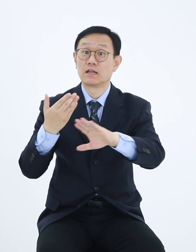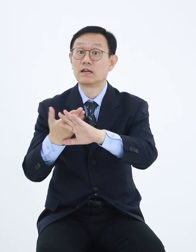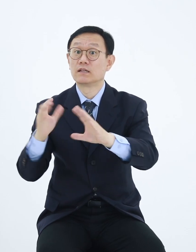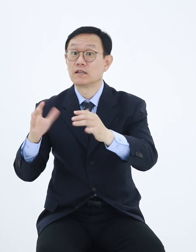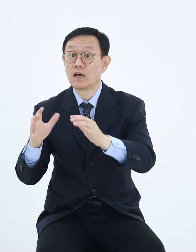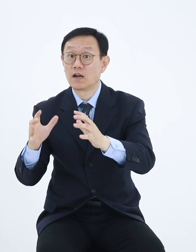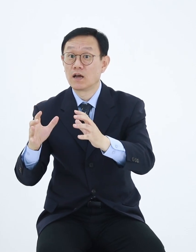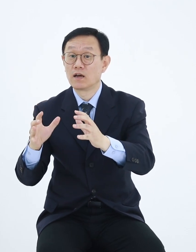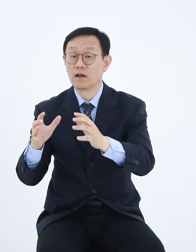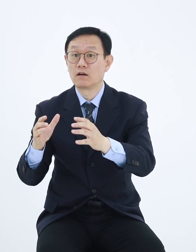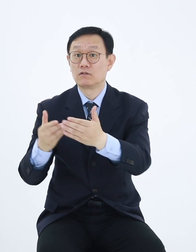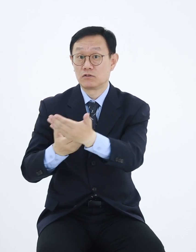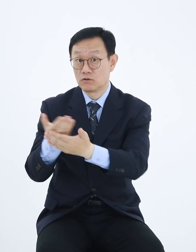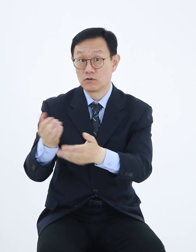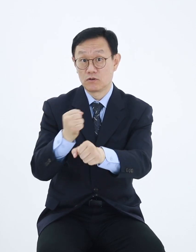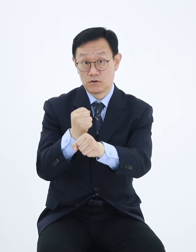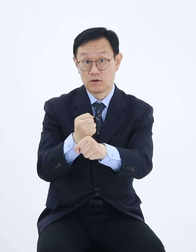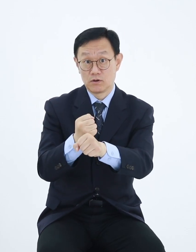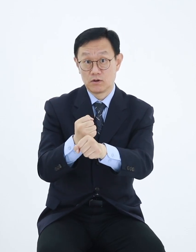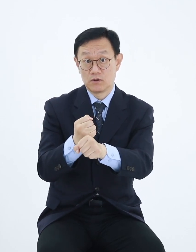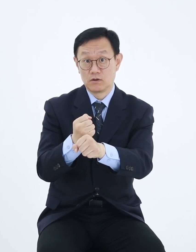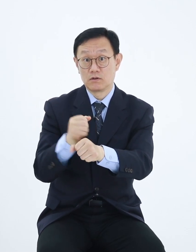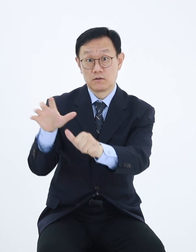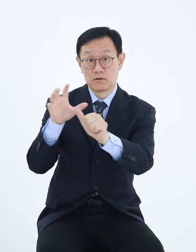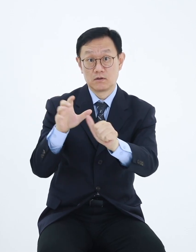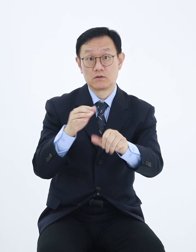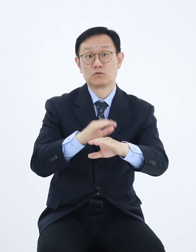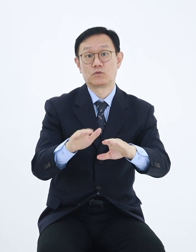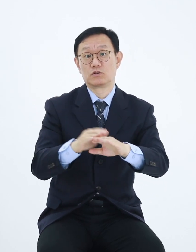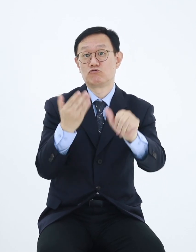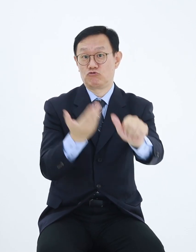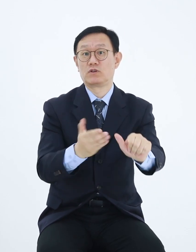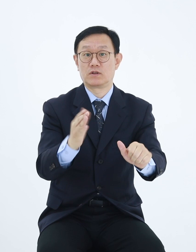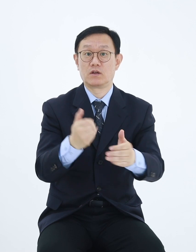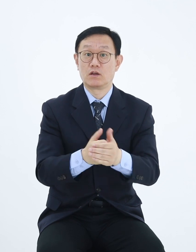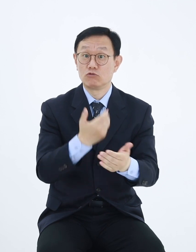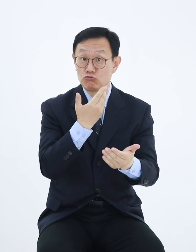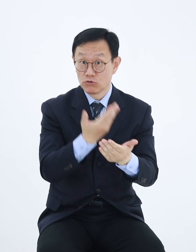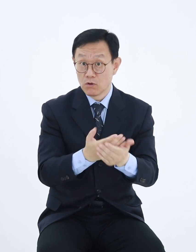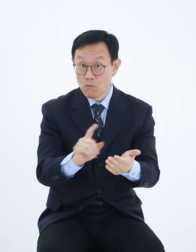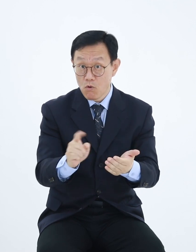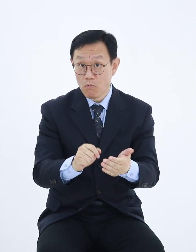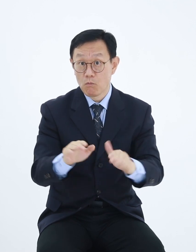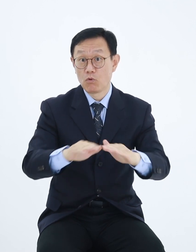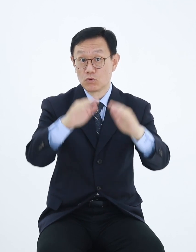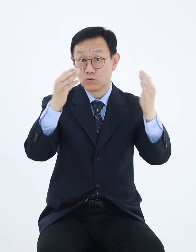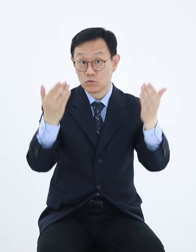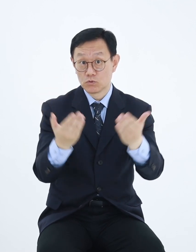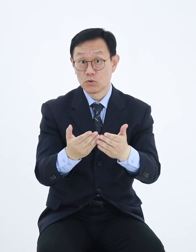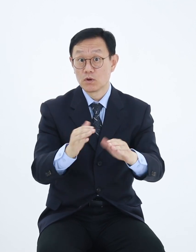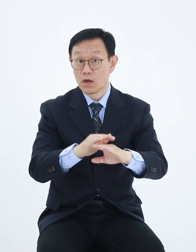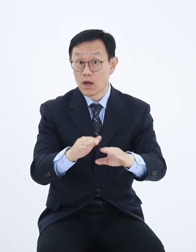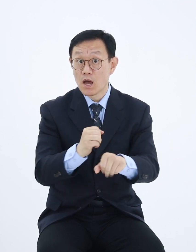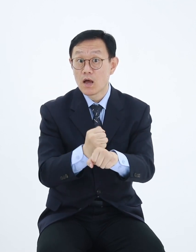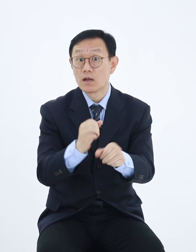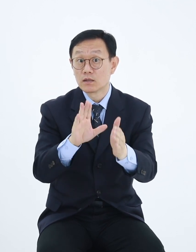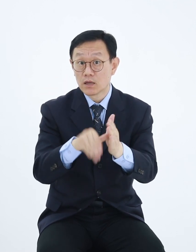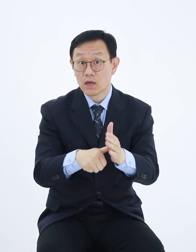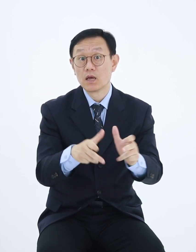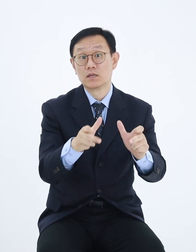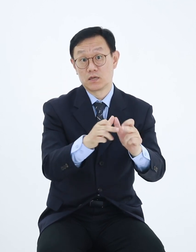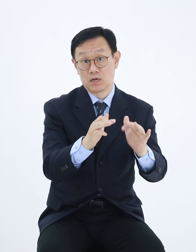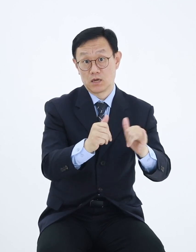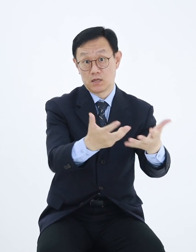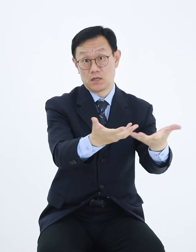가용자원이 허용하는 최대 한도까지 조치를 취해야 합니다. 중요한 것은 이 모든 조치 시 장애인을